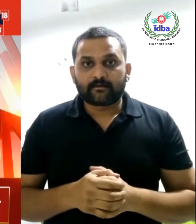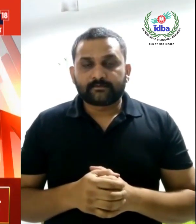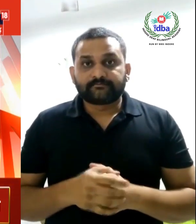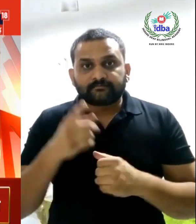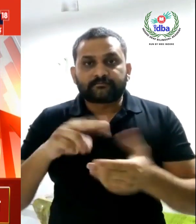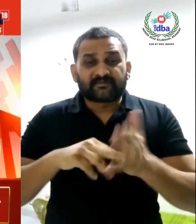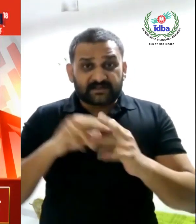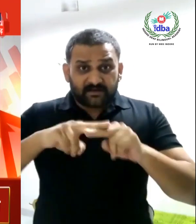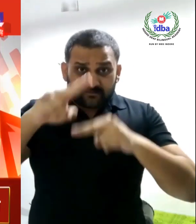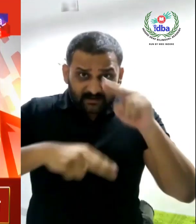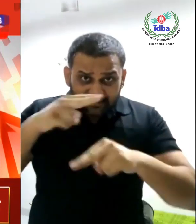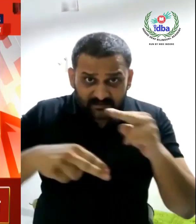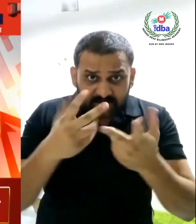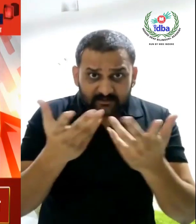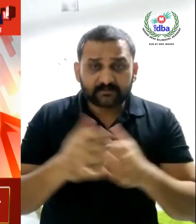कारखाने,